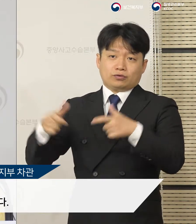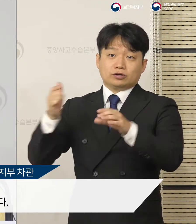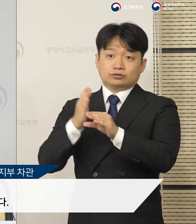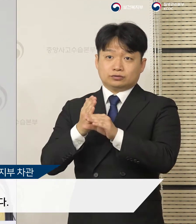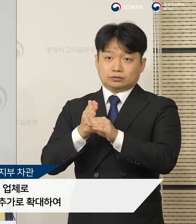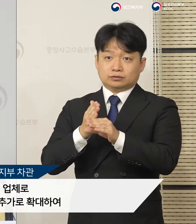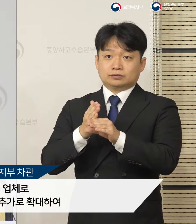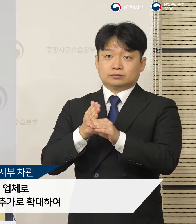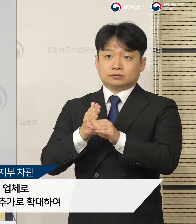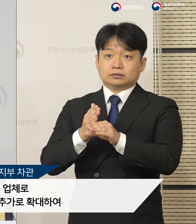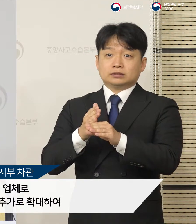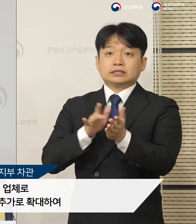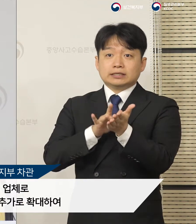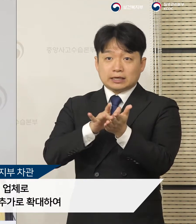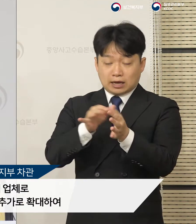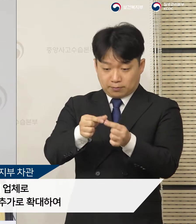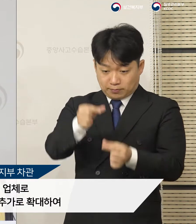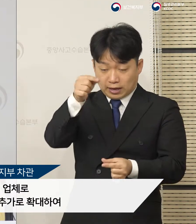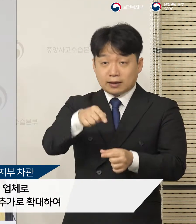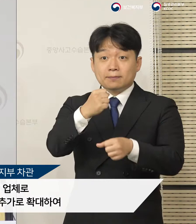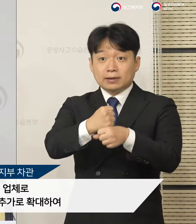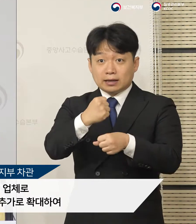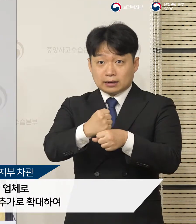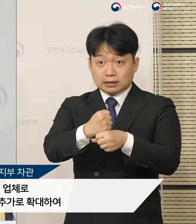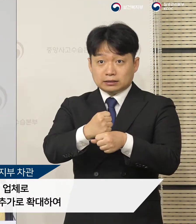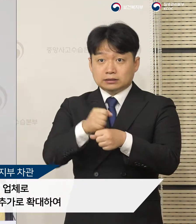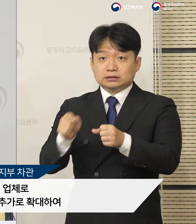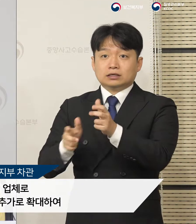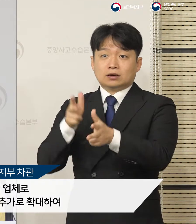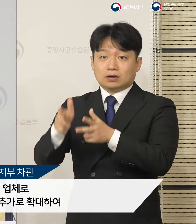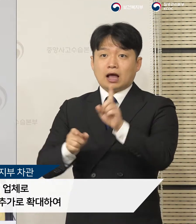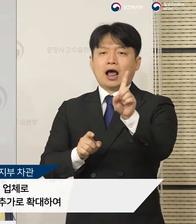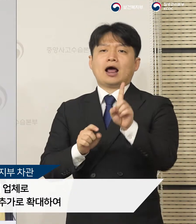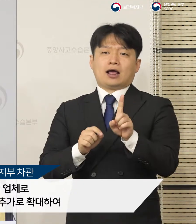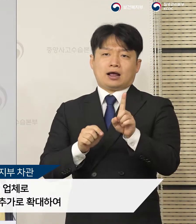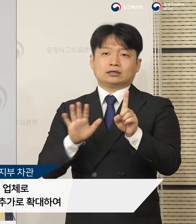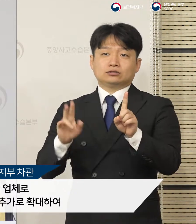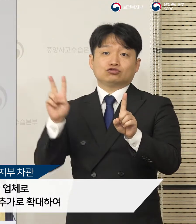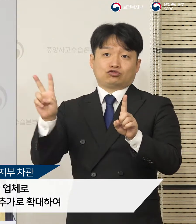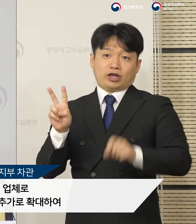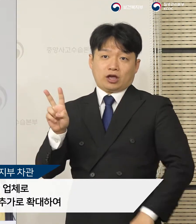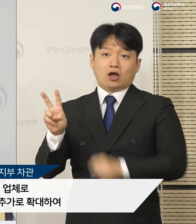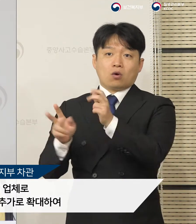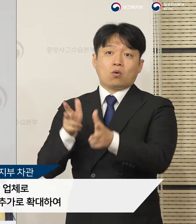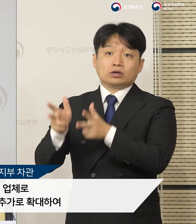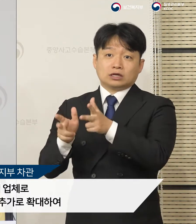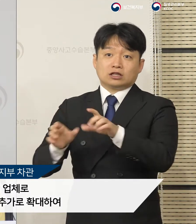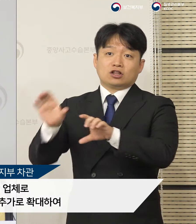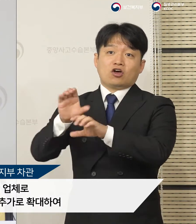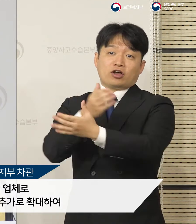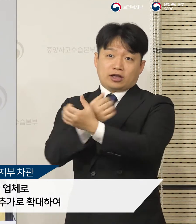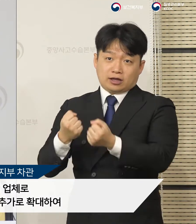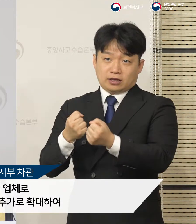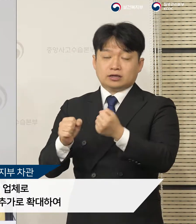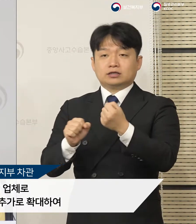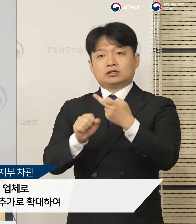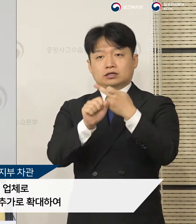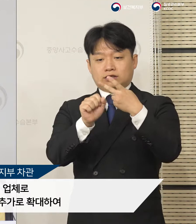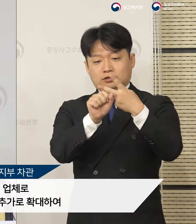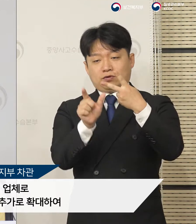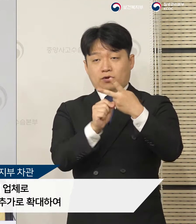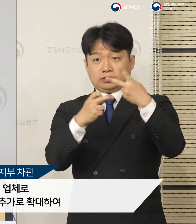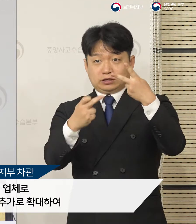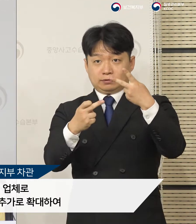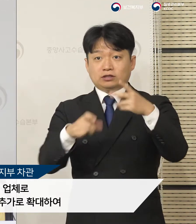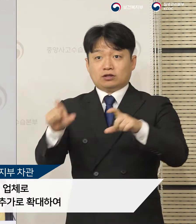중입니다. 진단 치약 생산 시설을 현재 1개 업체에서 2개 업체로 2월